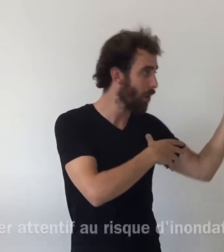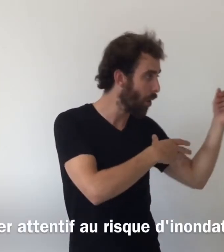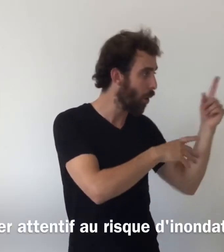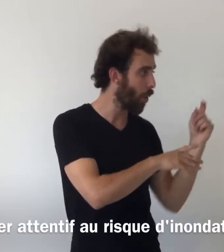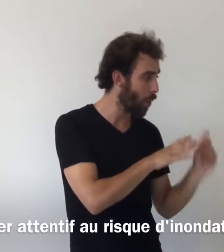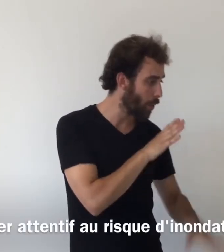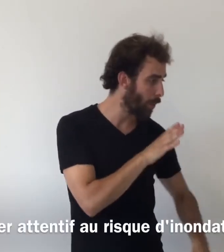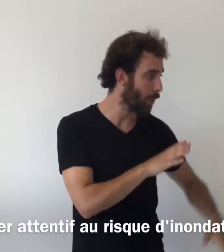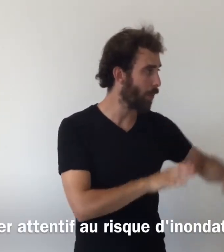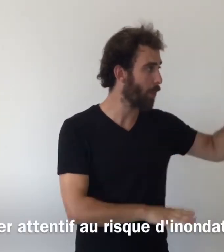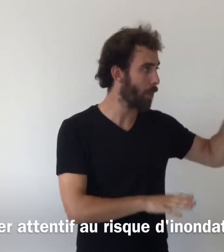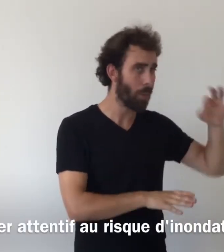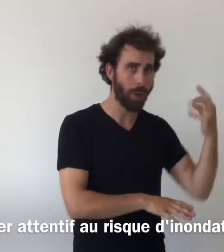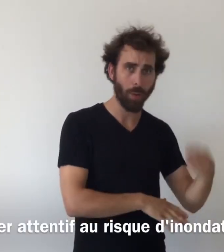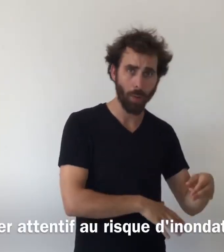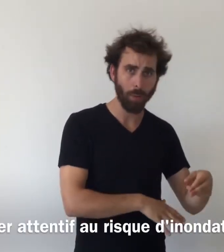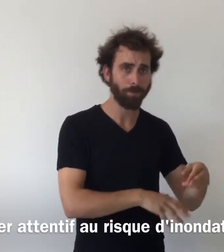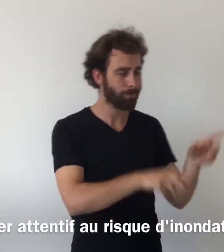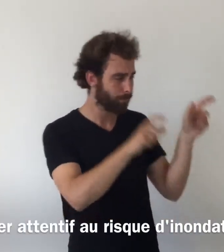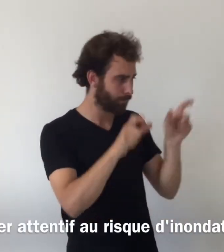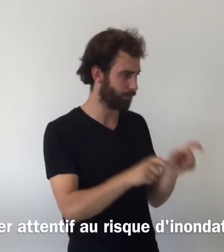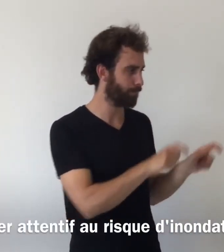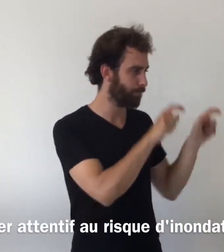Restez attentif aux risques d'inondation.